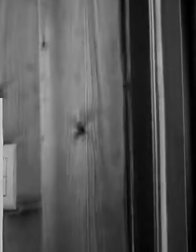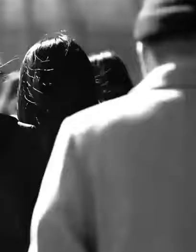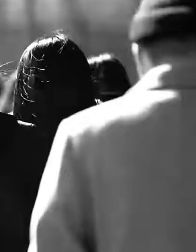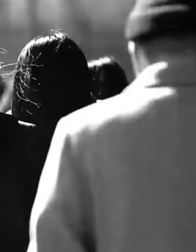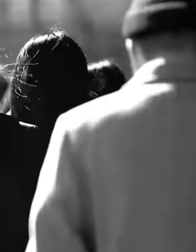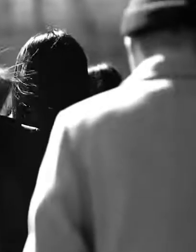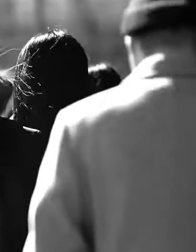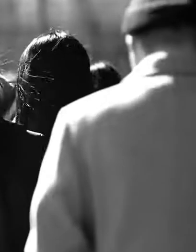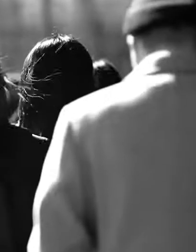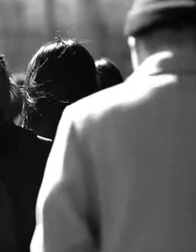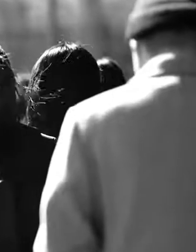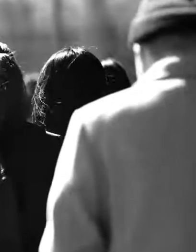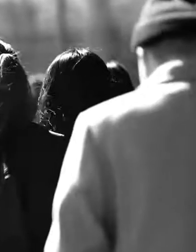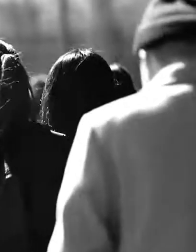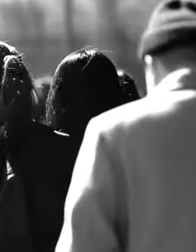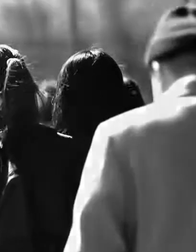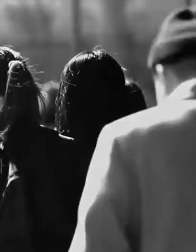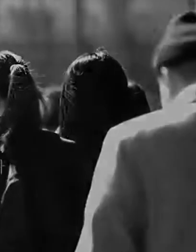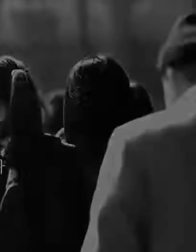세상은 고통으로 가득하지만